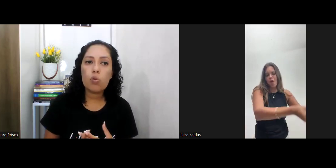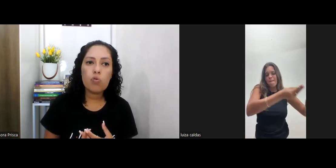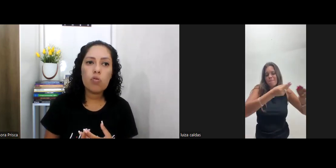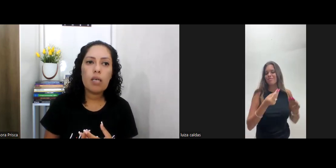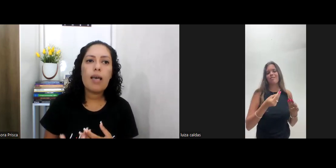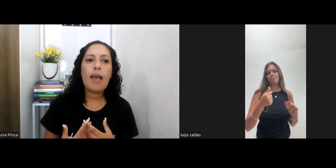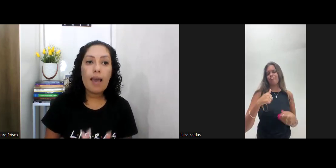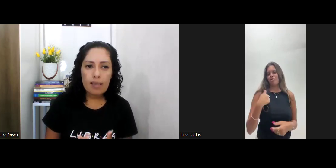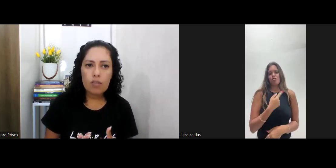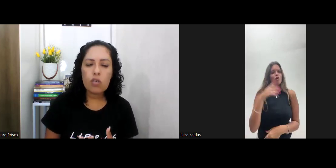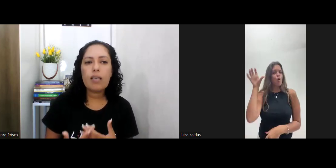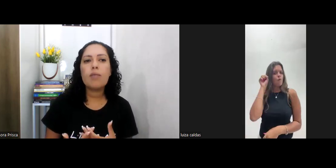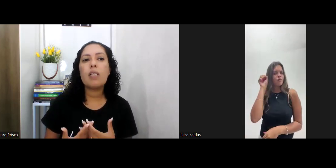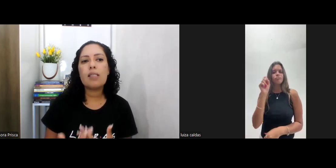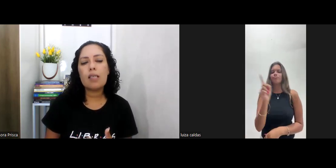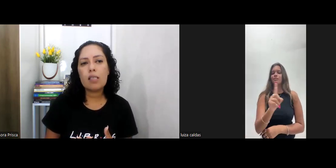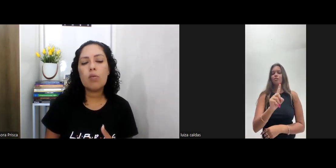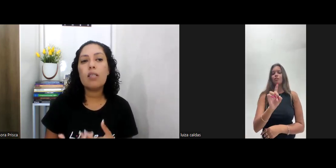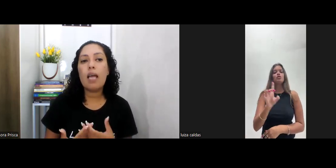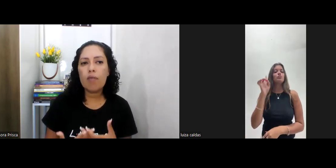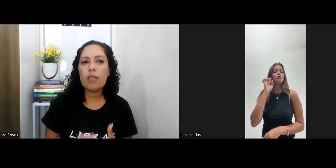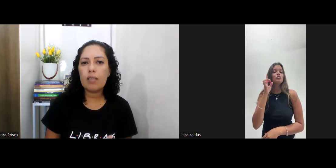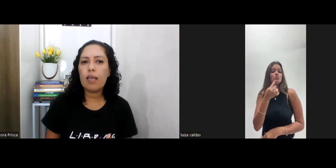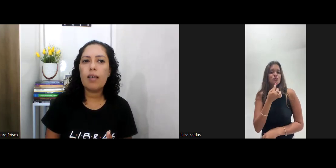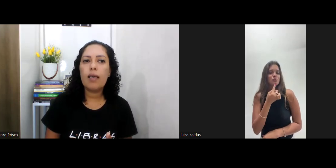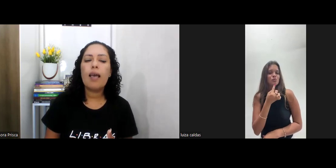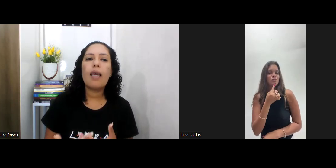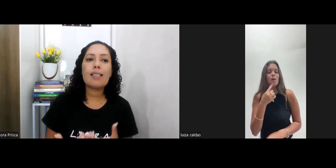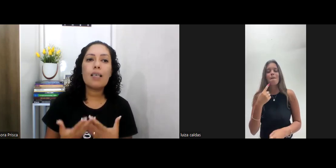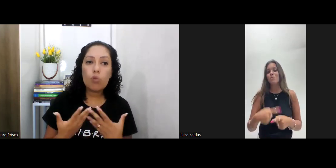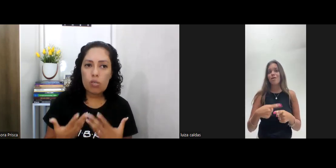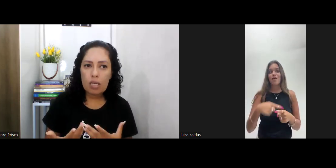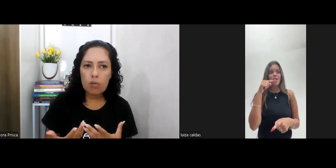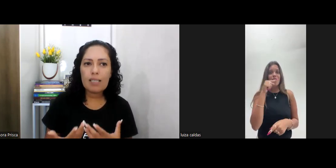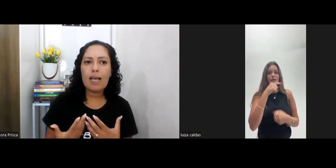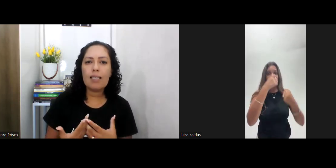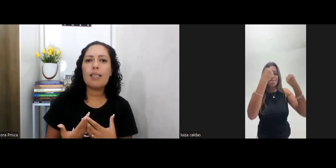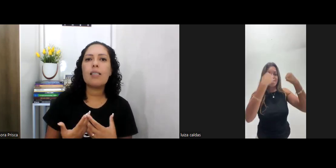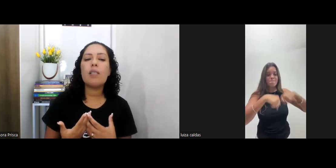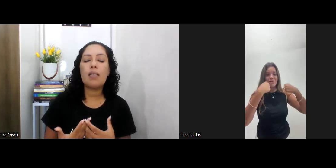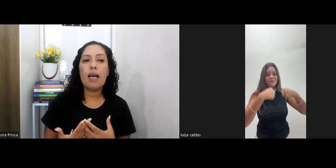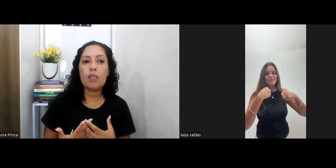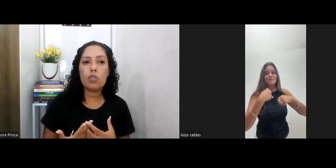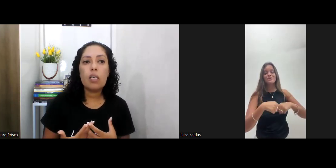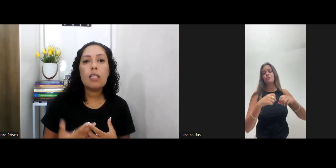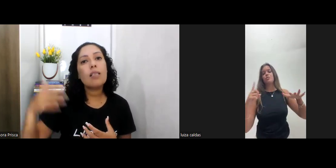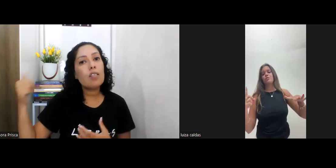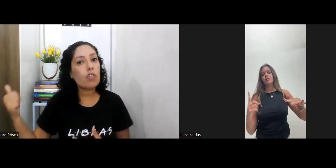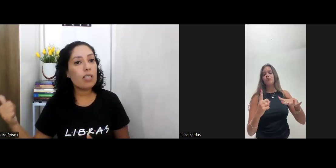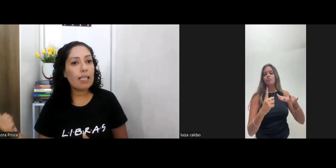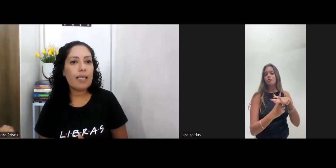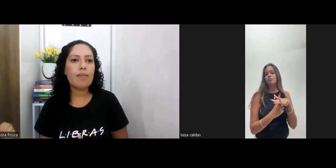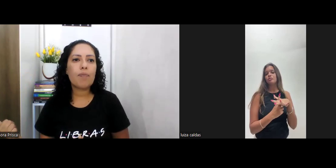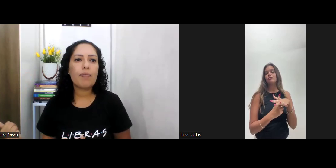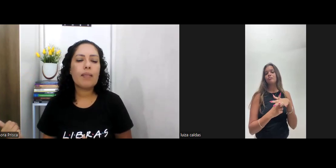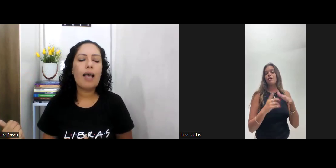são os surdos. Esses é que precisam e devem ter essa inclusão, essa acessibilidade que